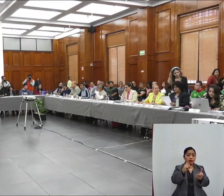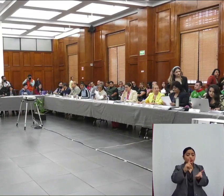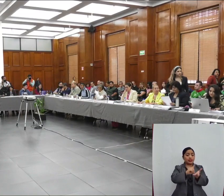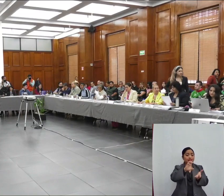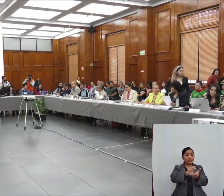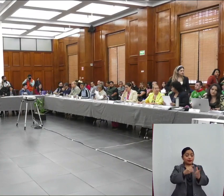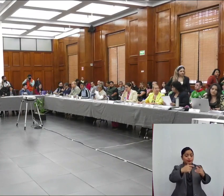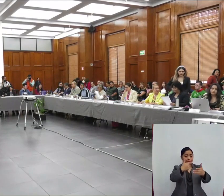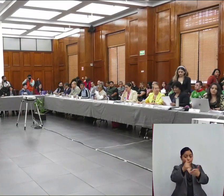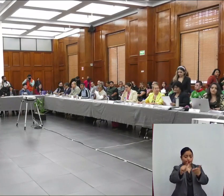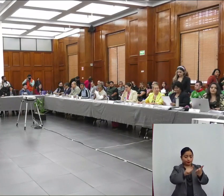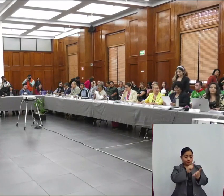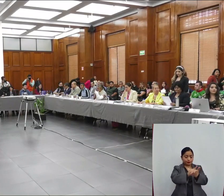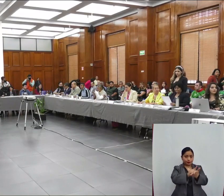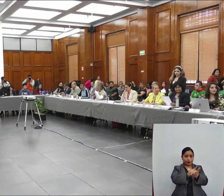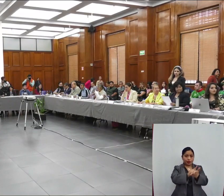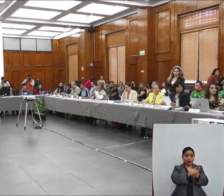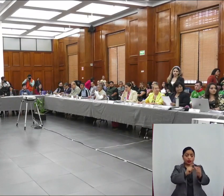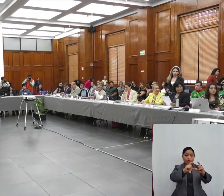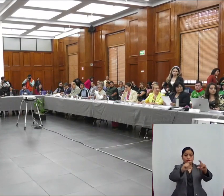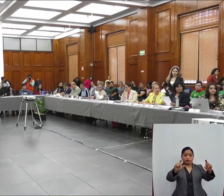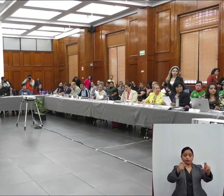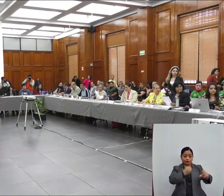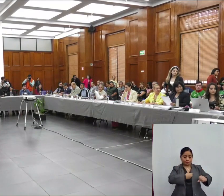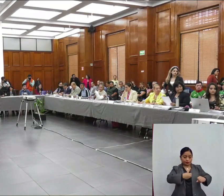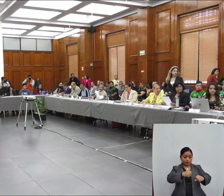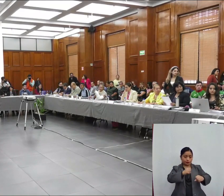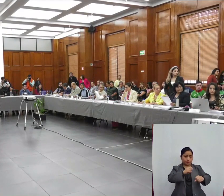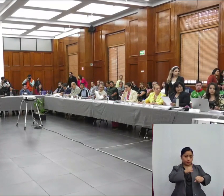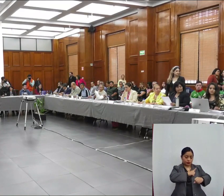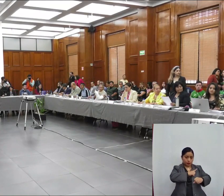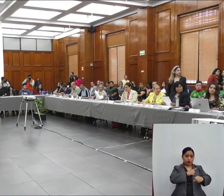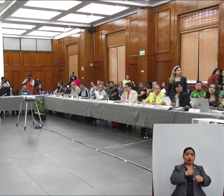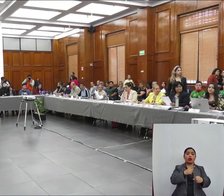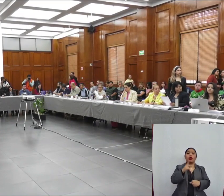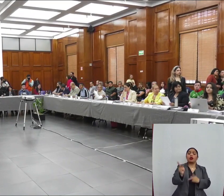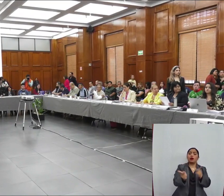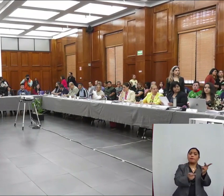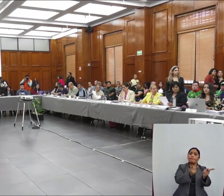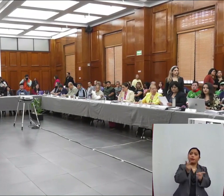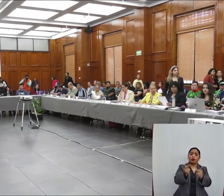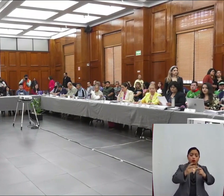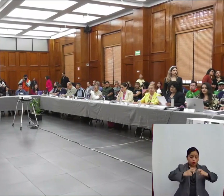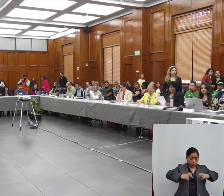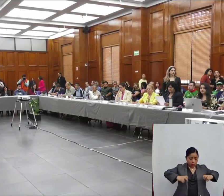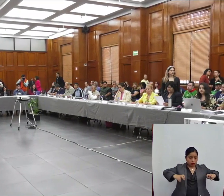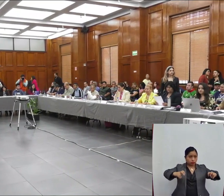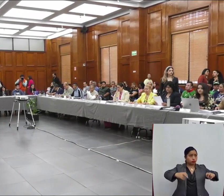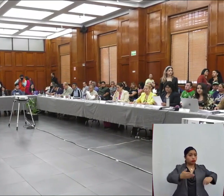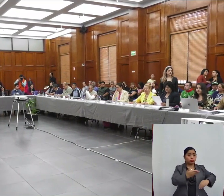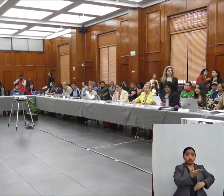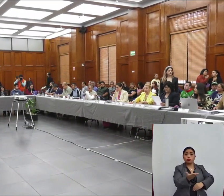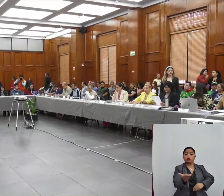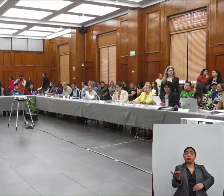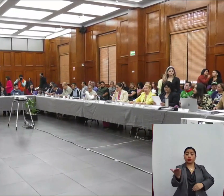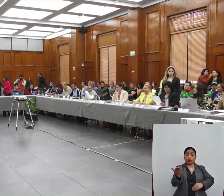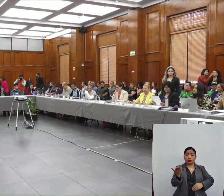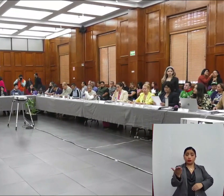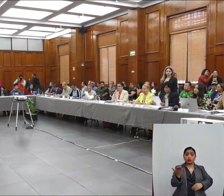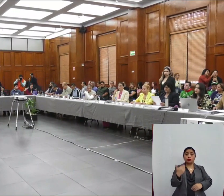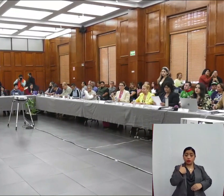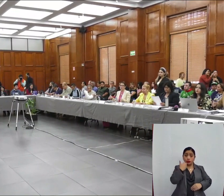primero, acciones en materia de salud y asistencia social, y preguntaría a la mesa si quieren